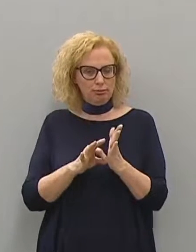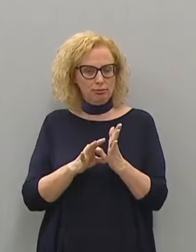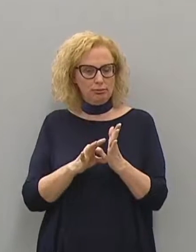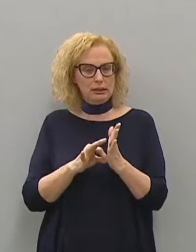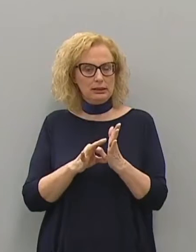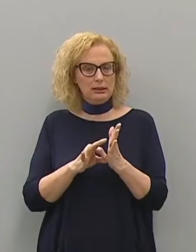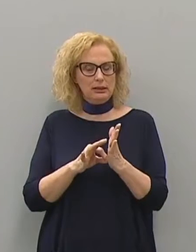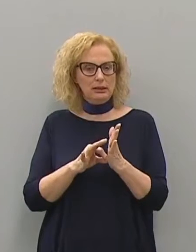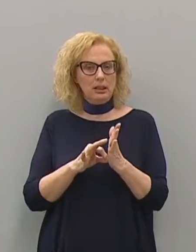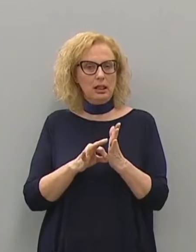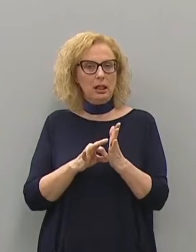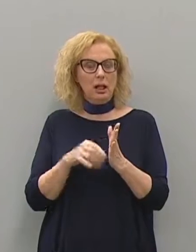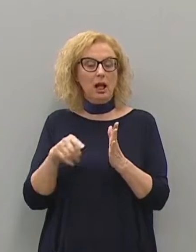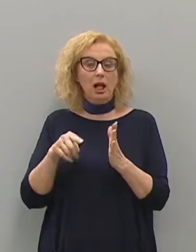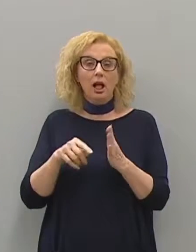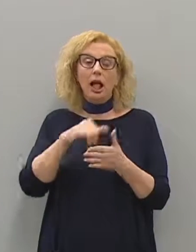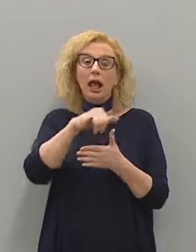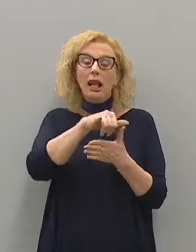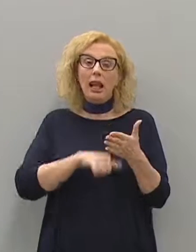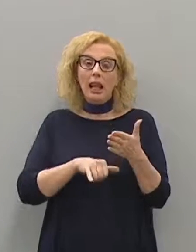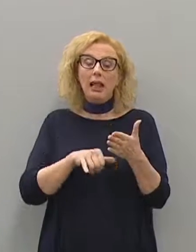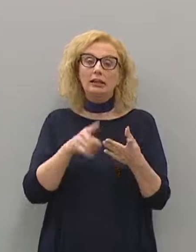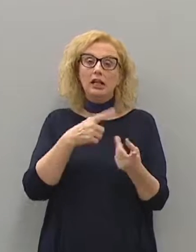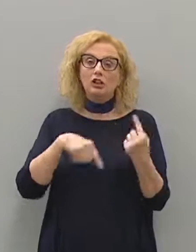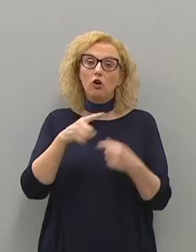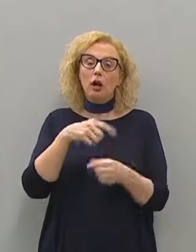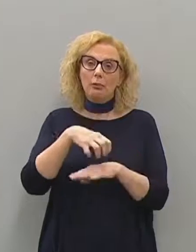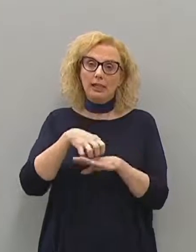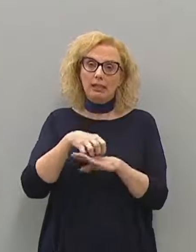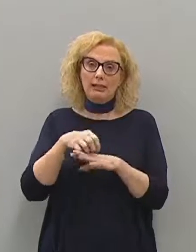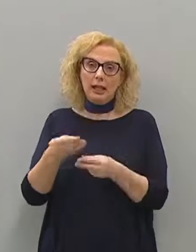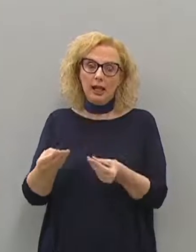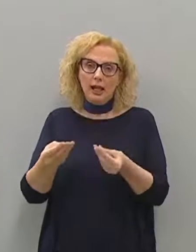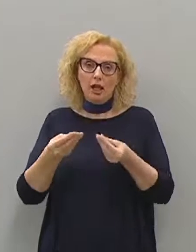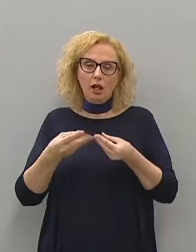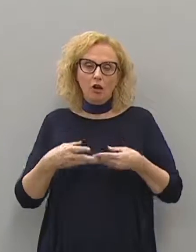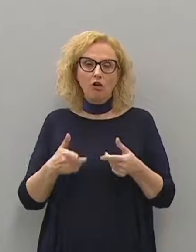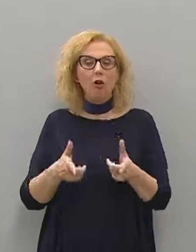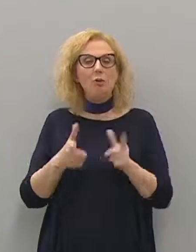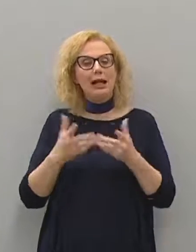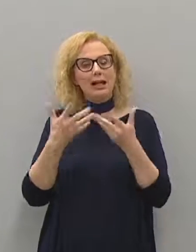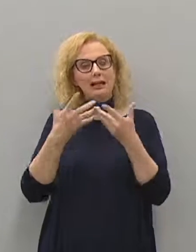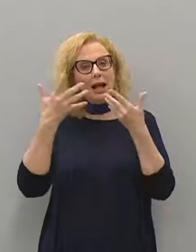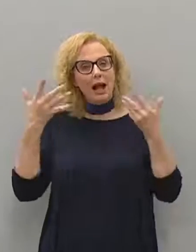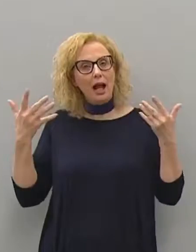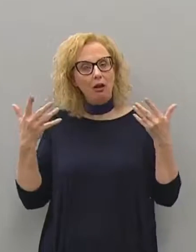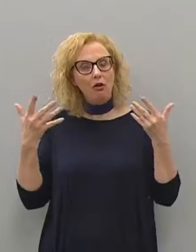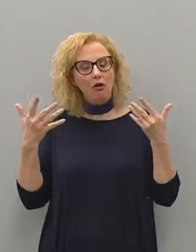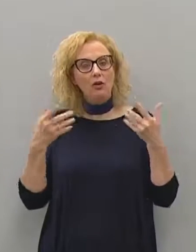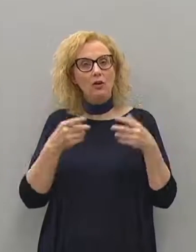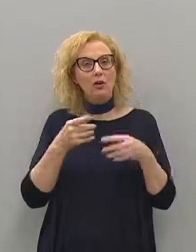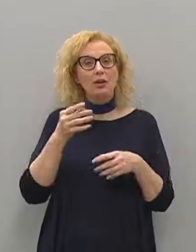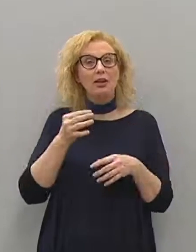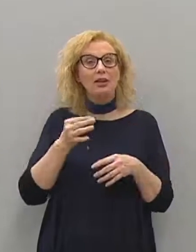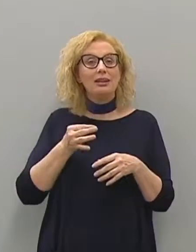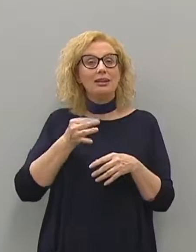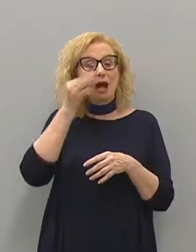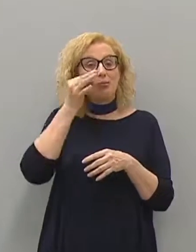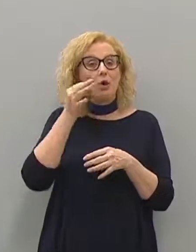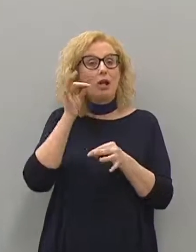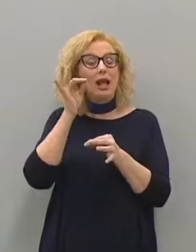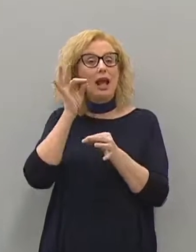e questo che questa circolare del ministero fa chiarezza su quanto possa servire un tampone antigenico